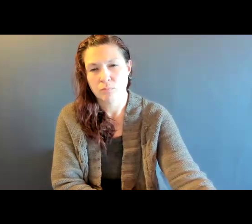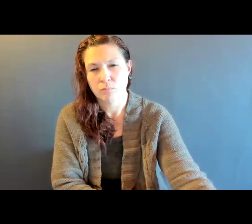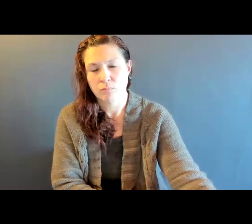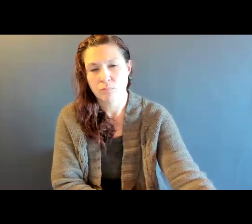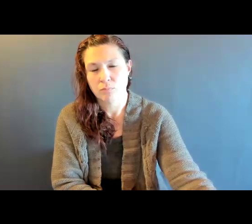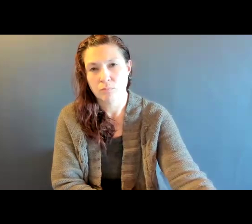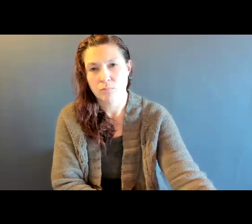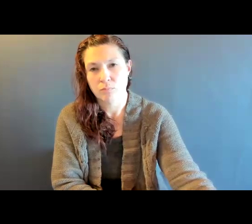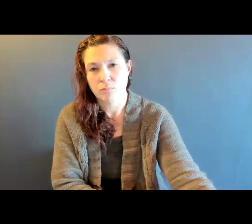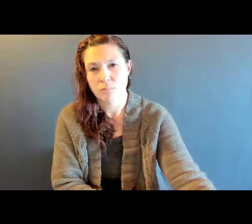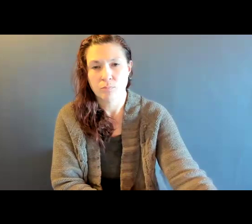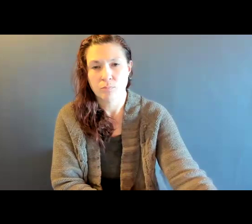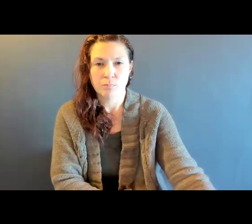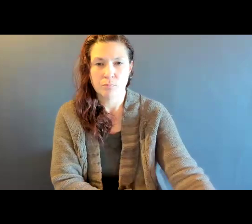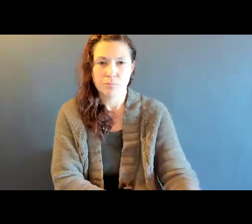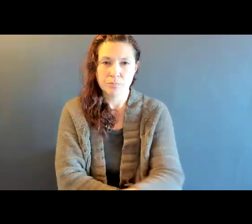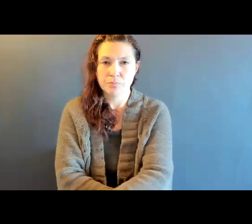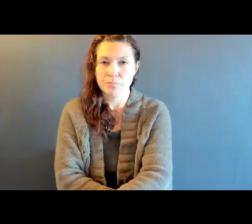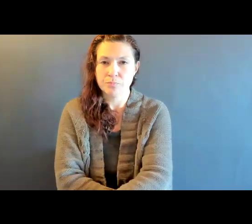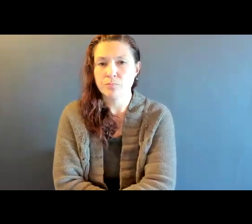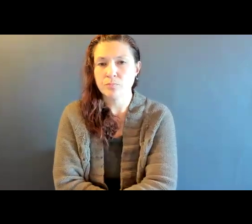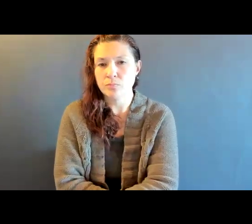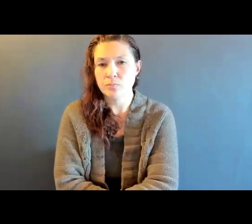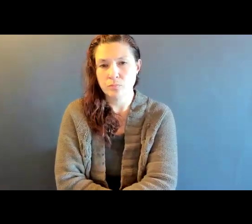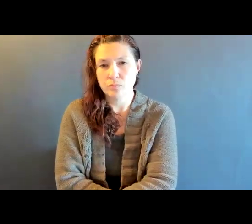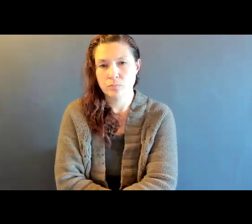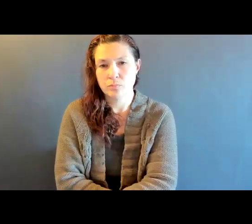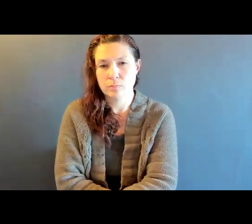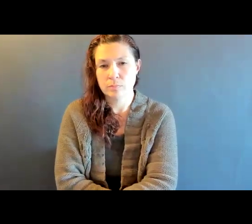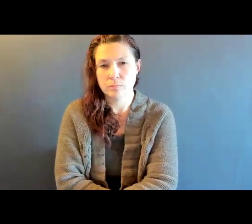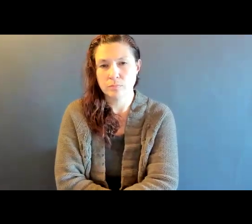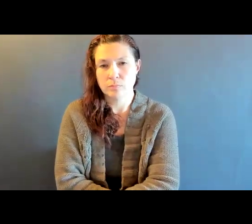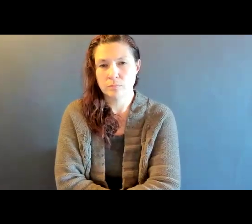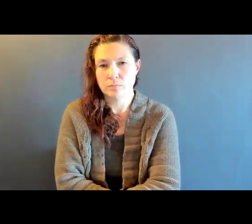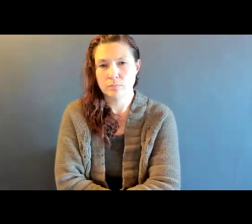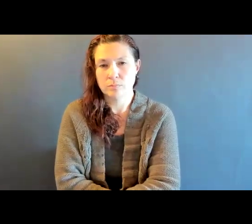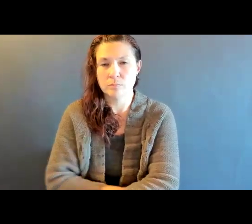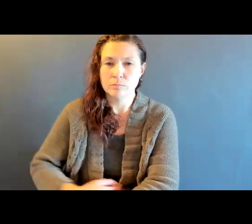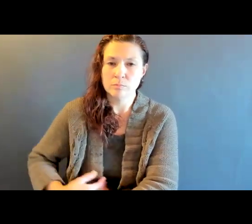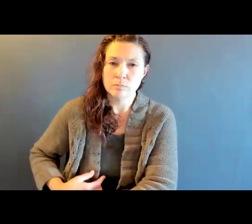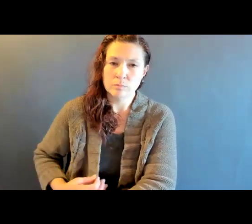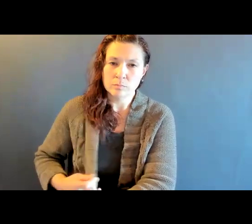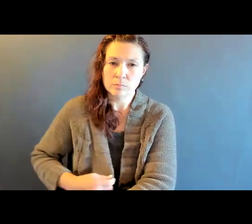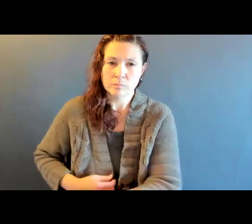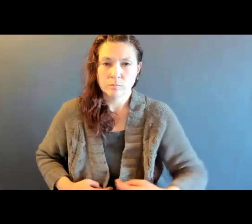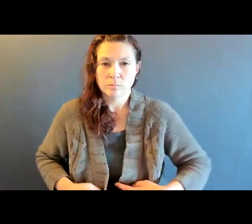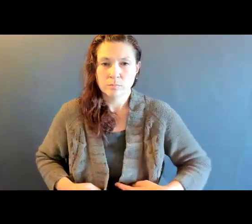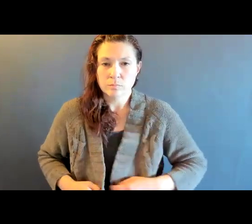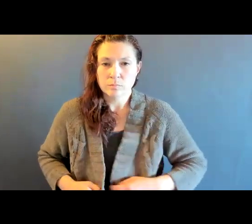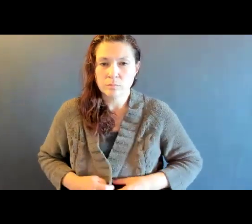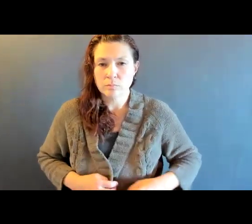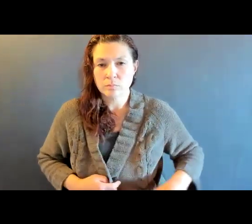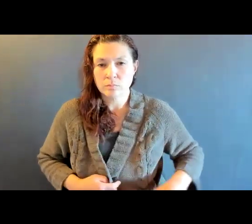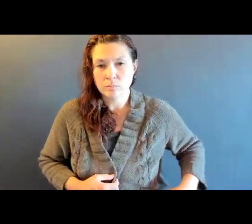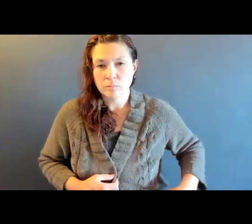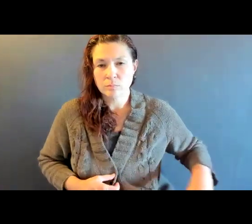un consumidor digital crítico. Es necesario tomar acción inmediata para que no se pierdan estos beneficios que ayudarán a